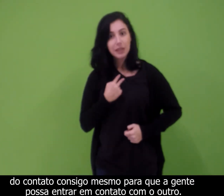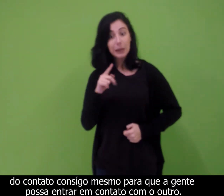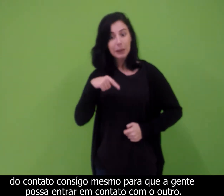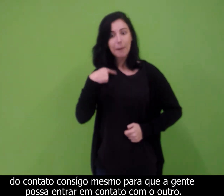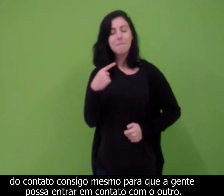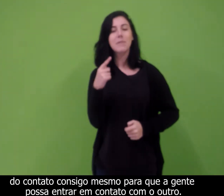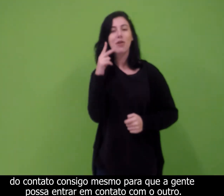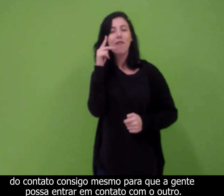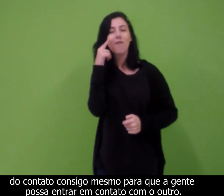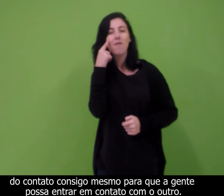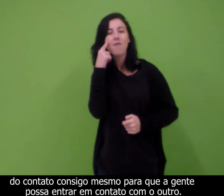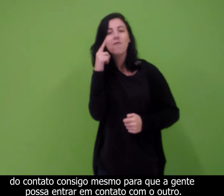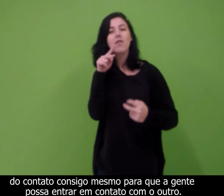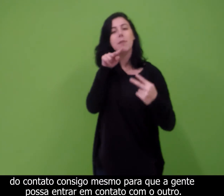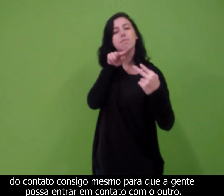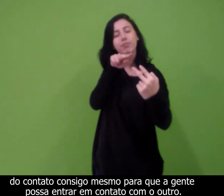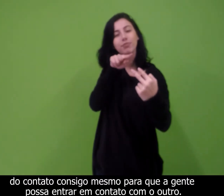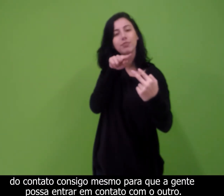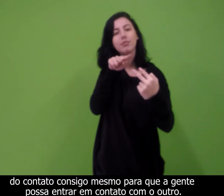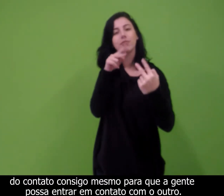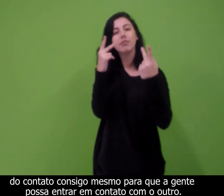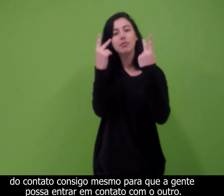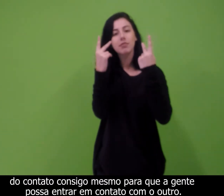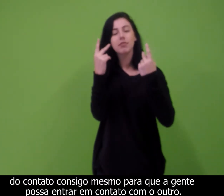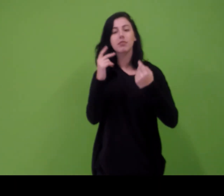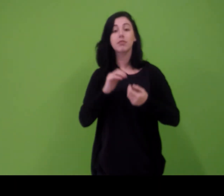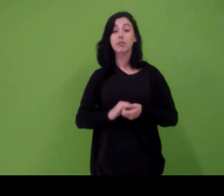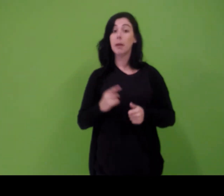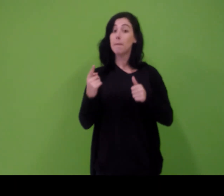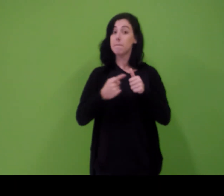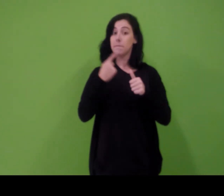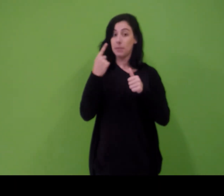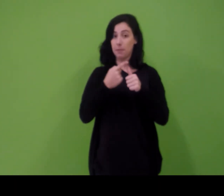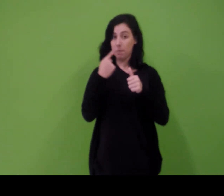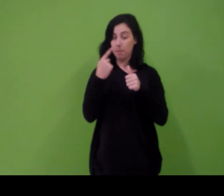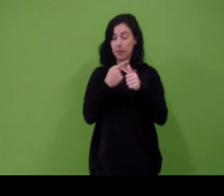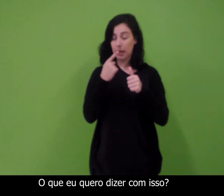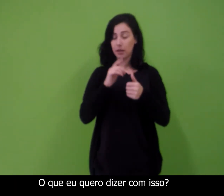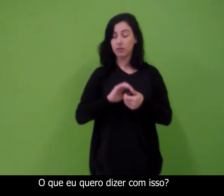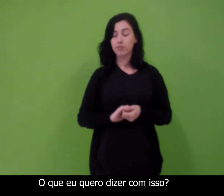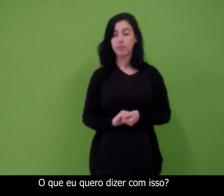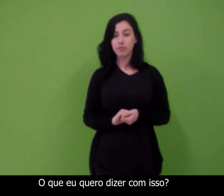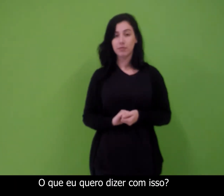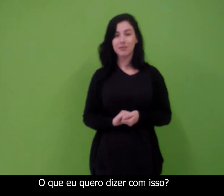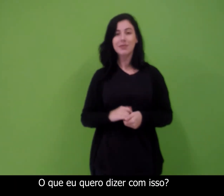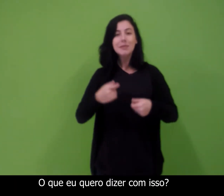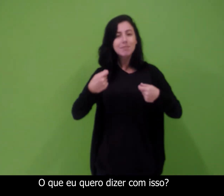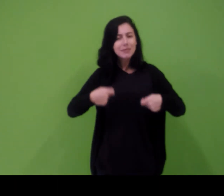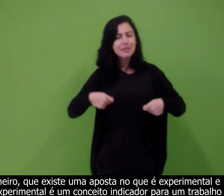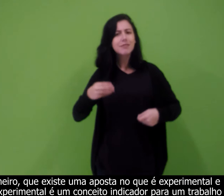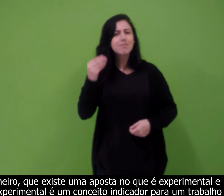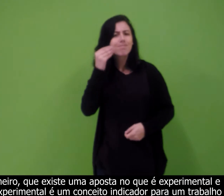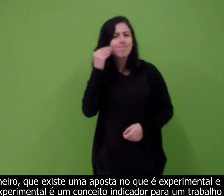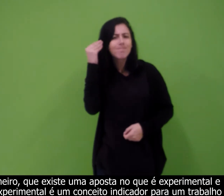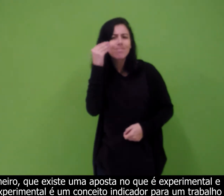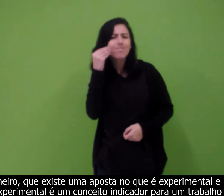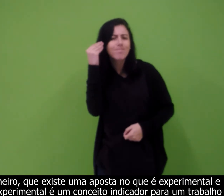que a gente possa entrar em contato com o outro. O que eu quero dizer com isso, né? Primeiro, que existe